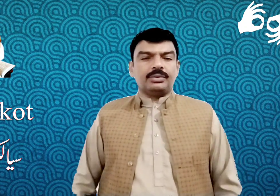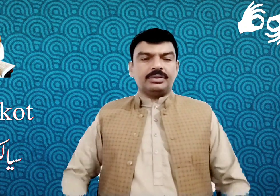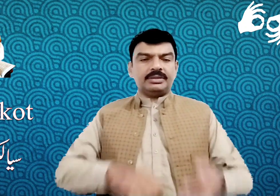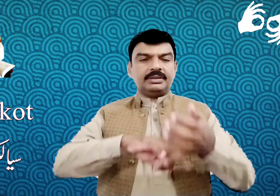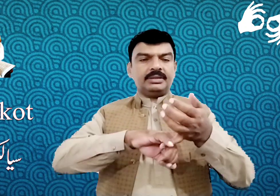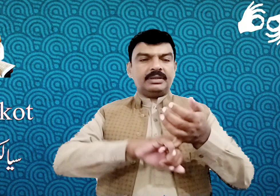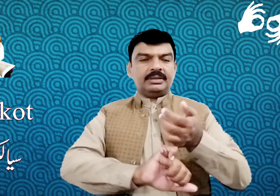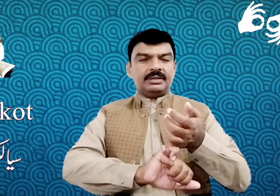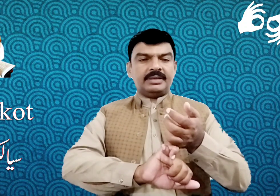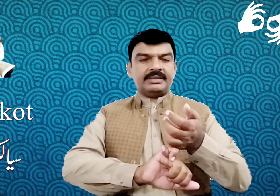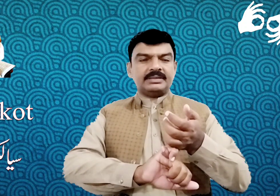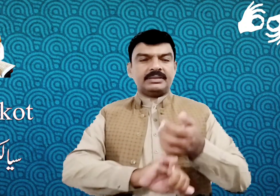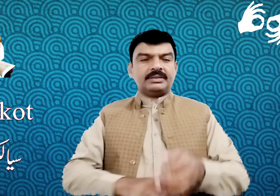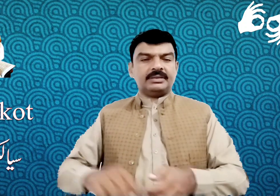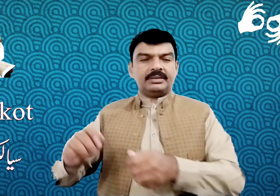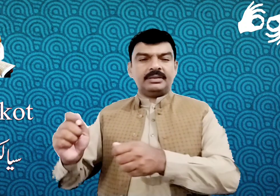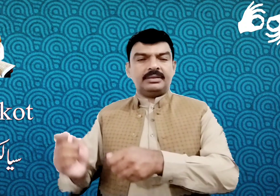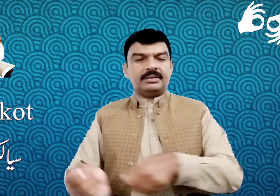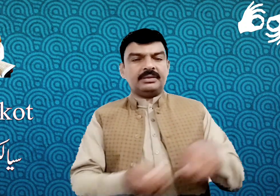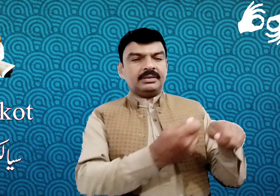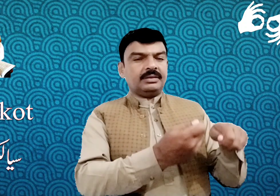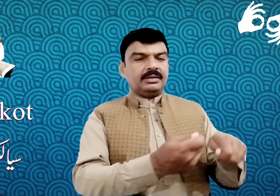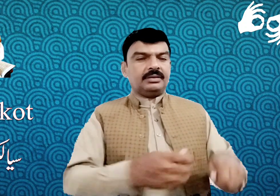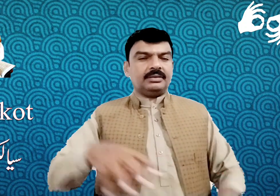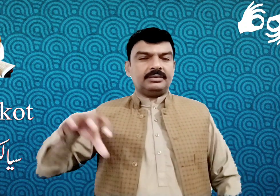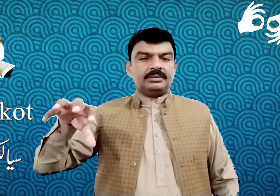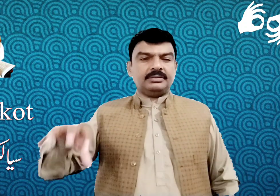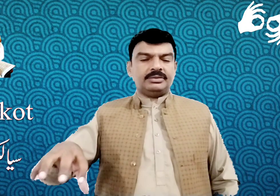सियालकोट एस खेल